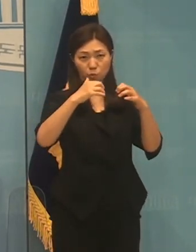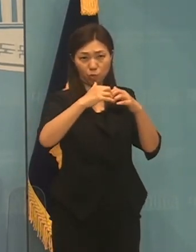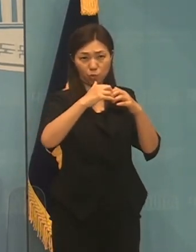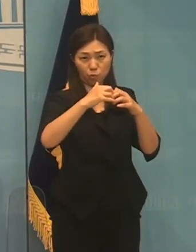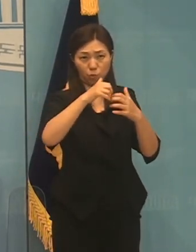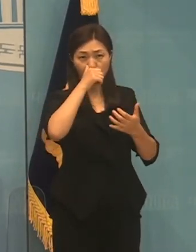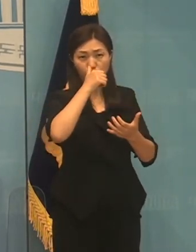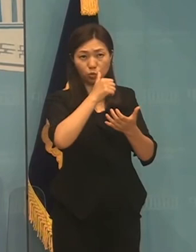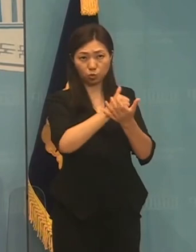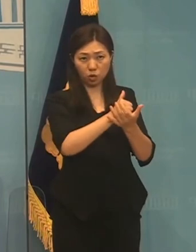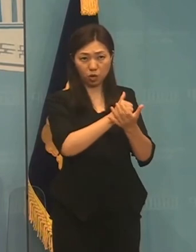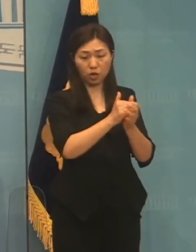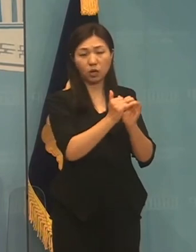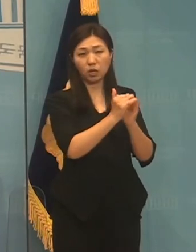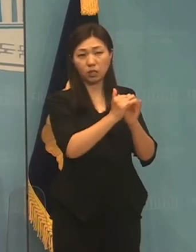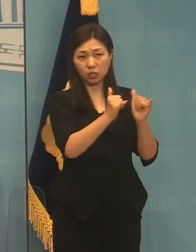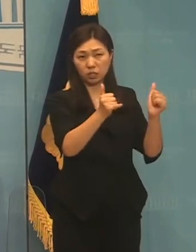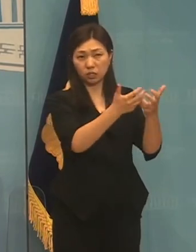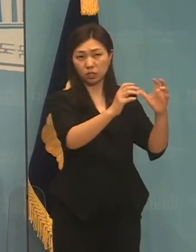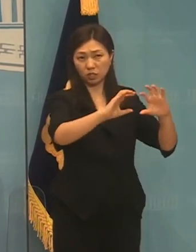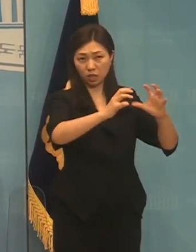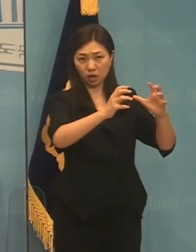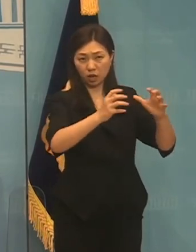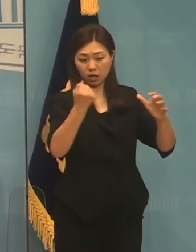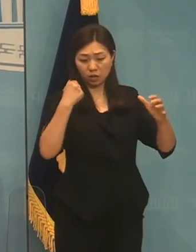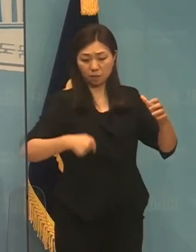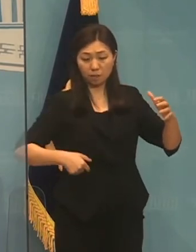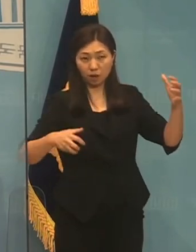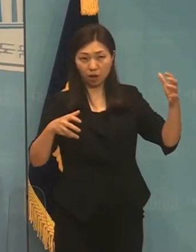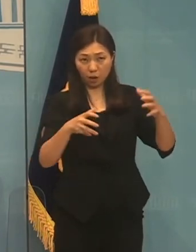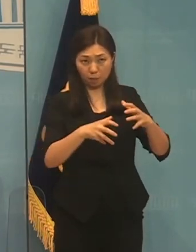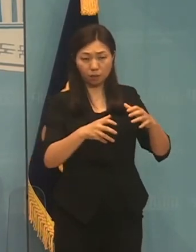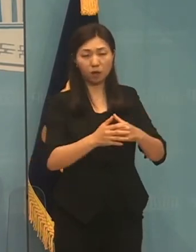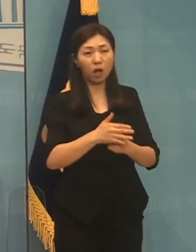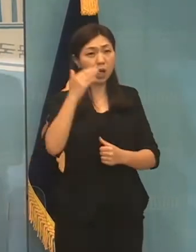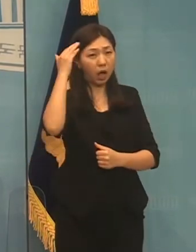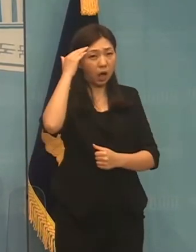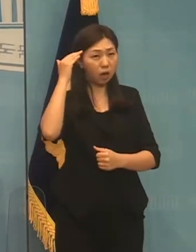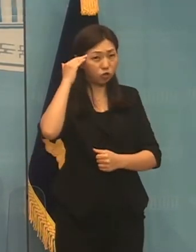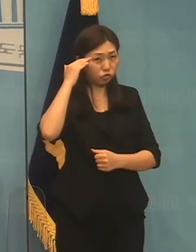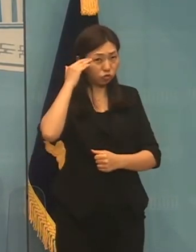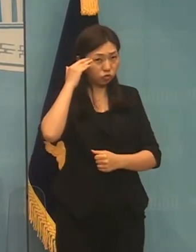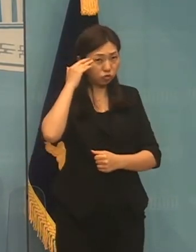적국과 합시하여 대한민국에 항적한 죄 거의